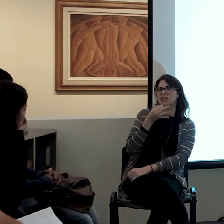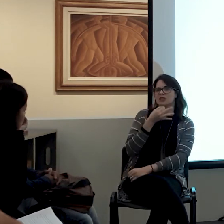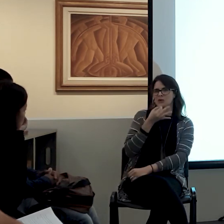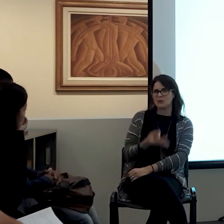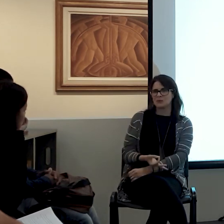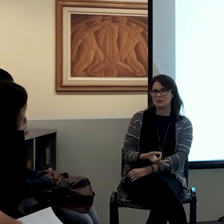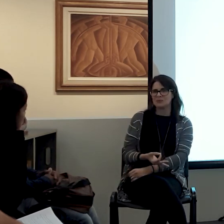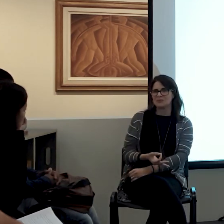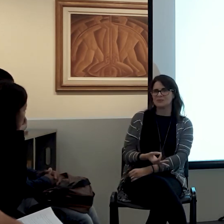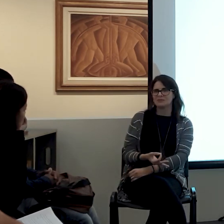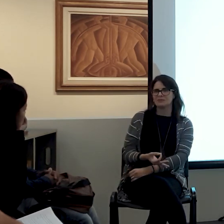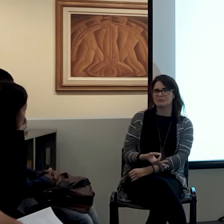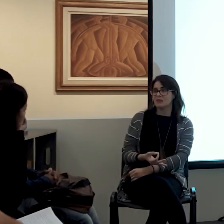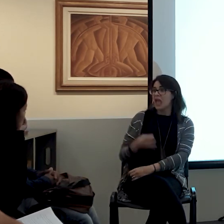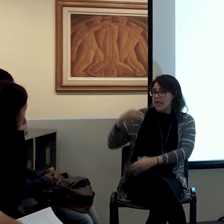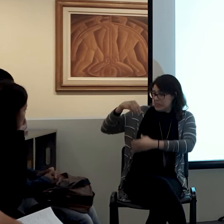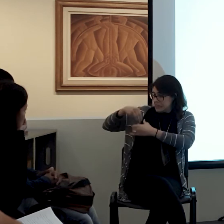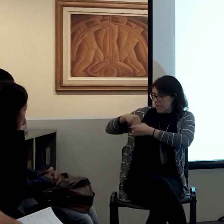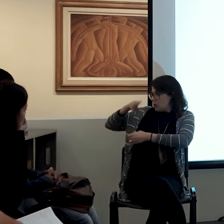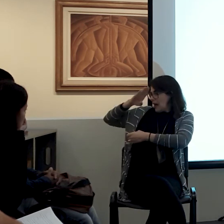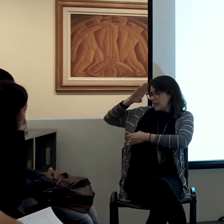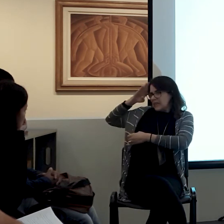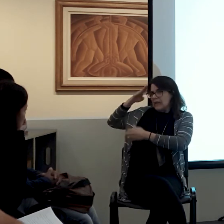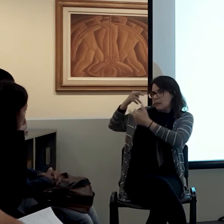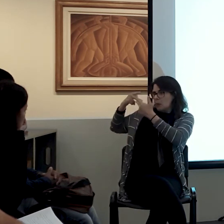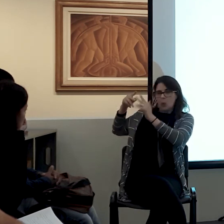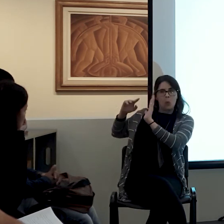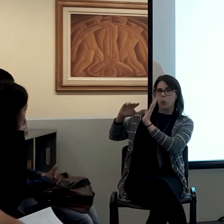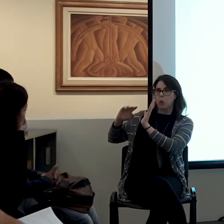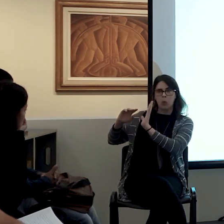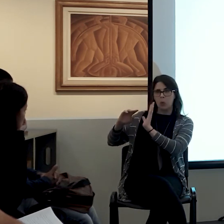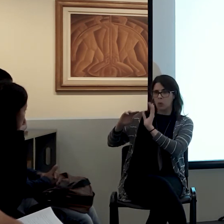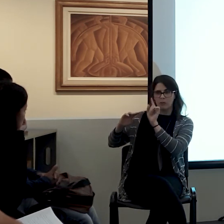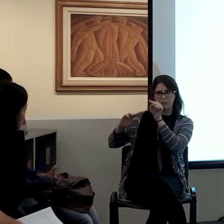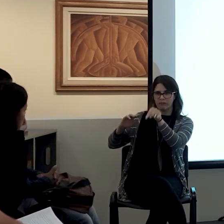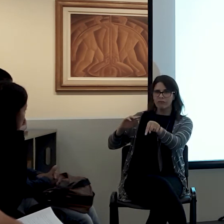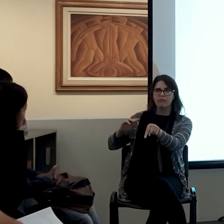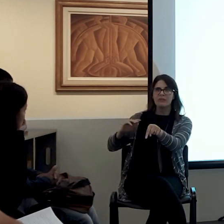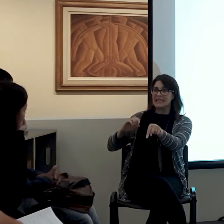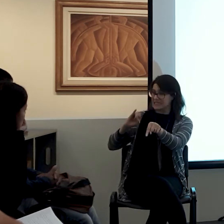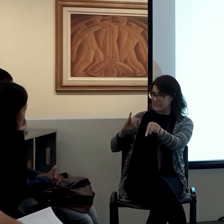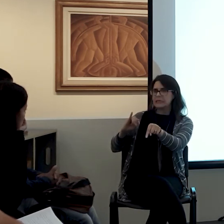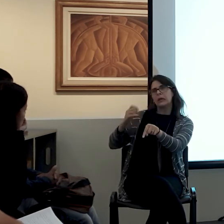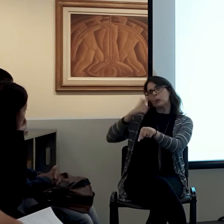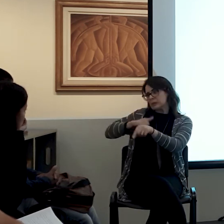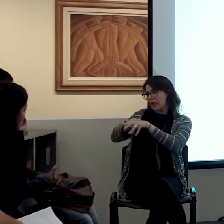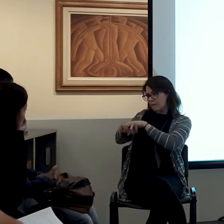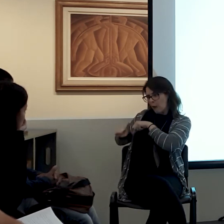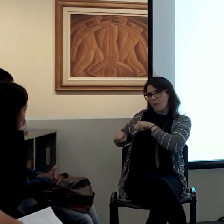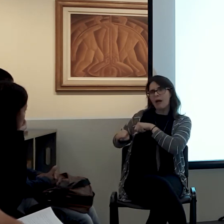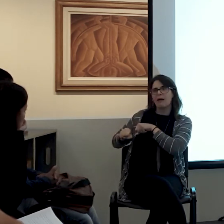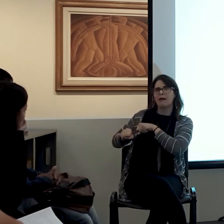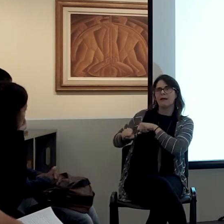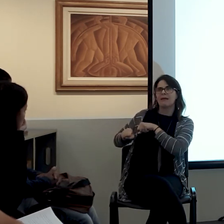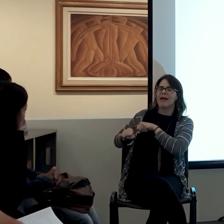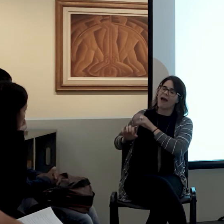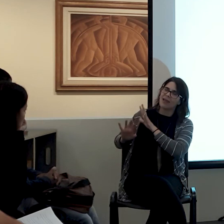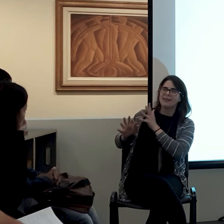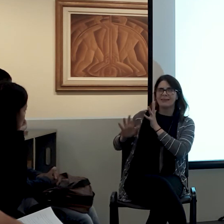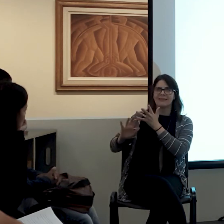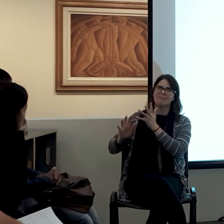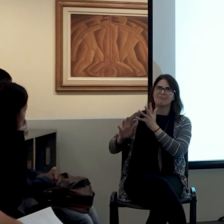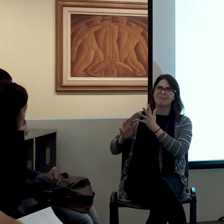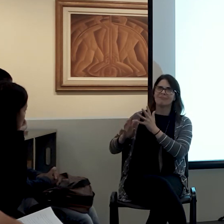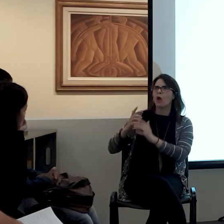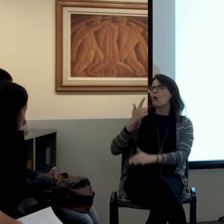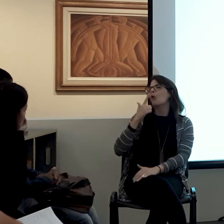passa fora das instituições. Quando o crítico se institucionaliza, e isso acontece, bom, aí já é outra história. Aí